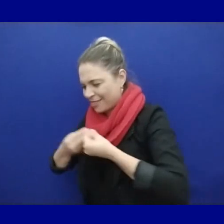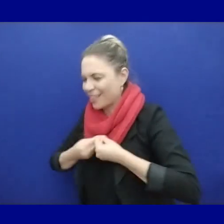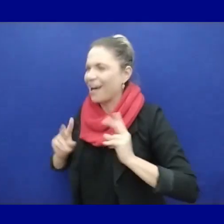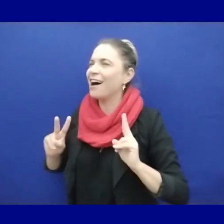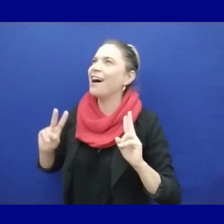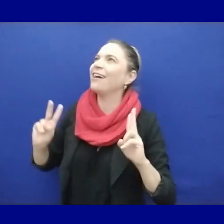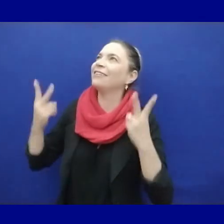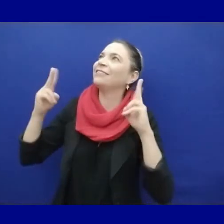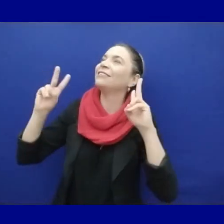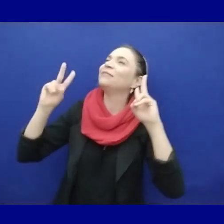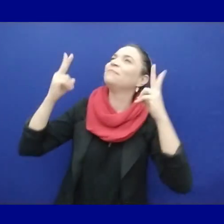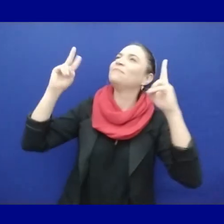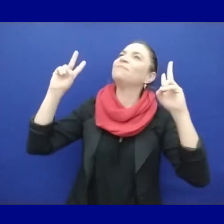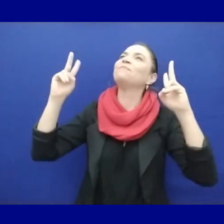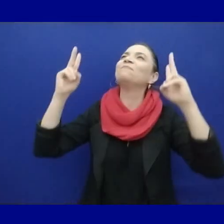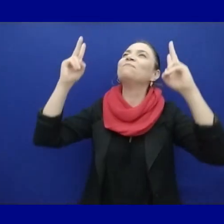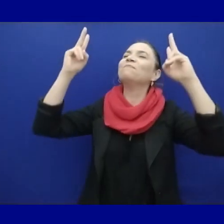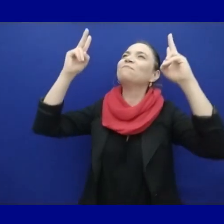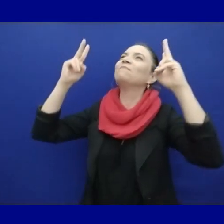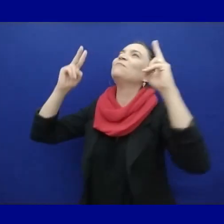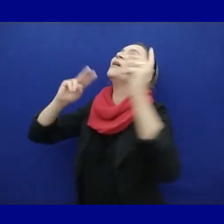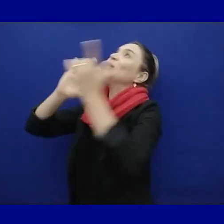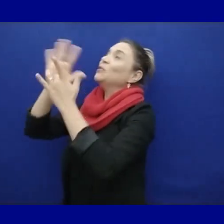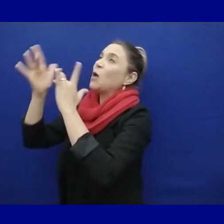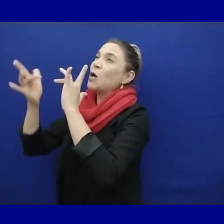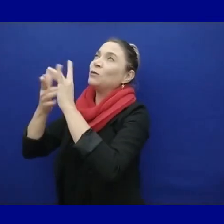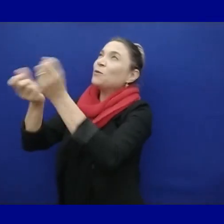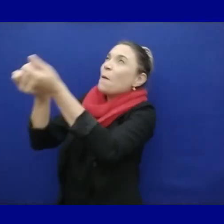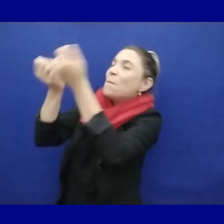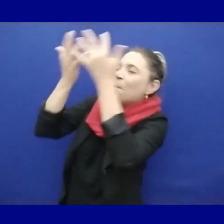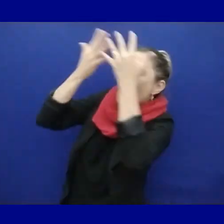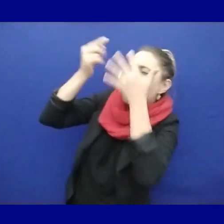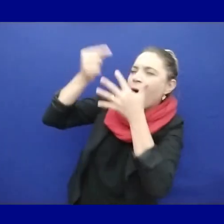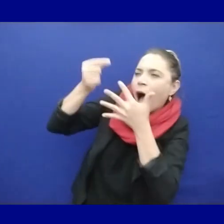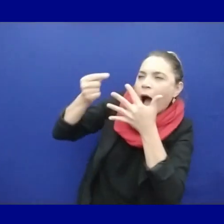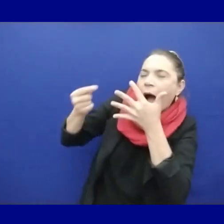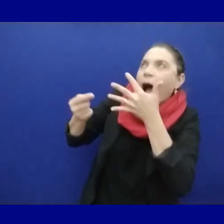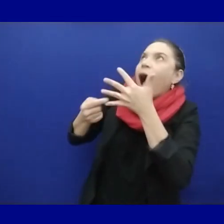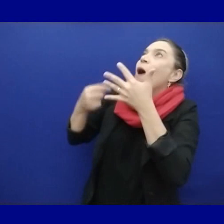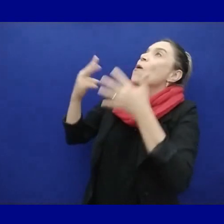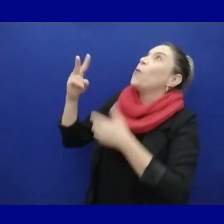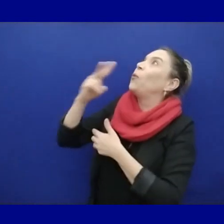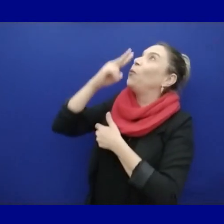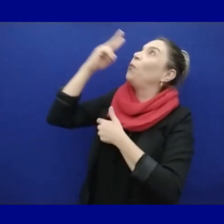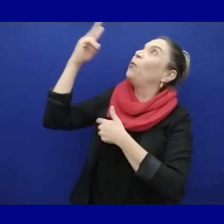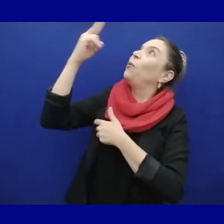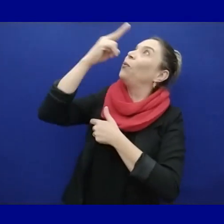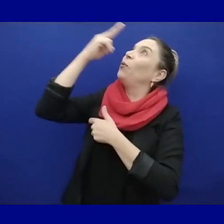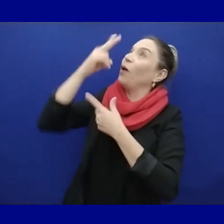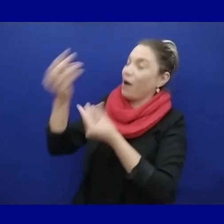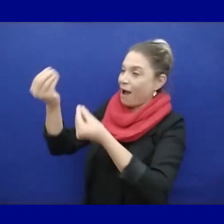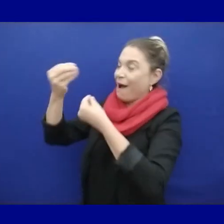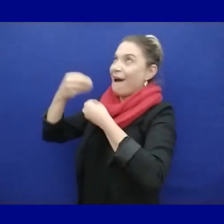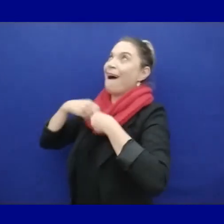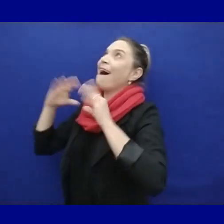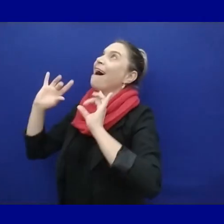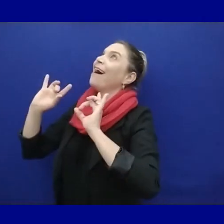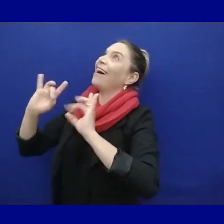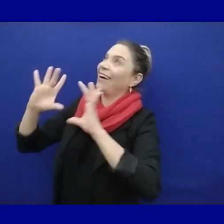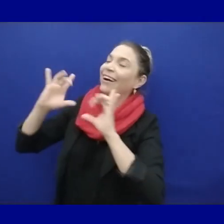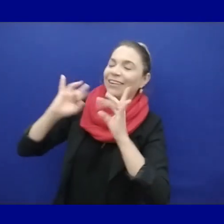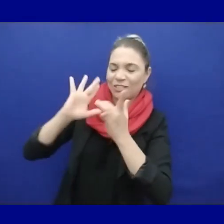Senhor. Em suas hostes inumeráveis, vindo com muito